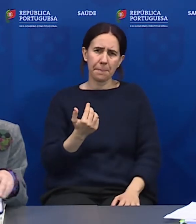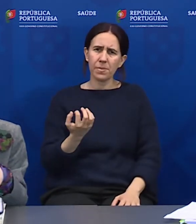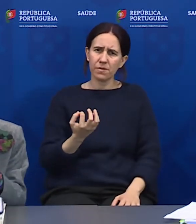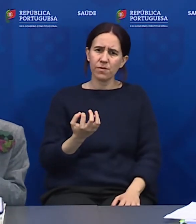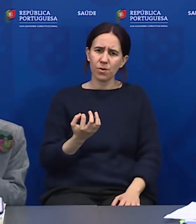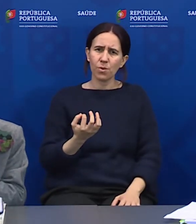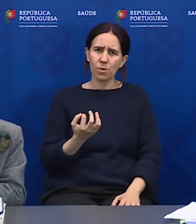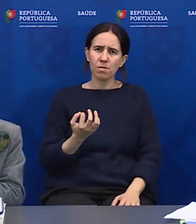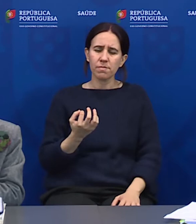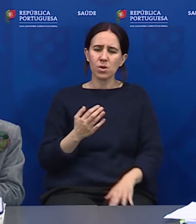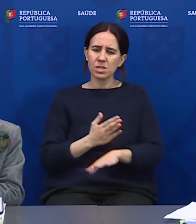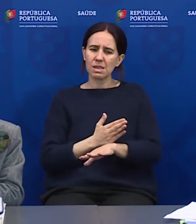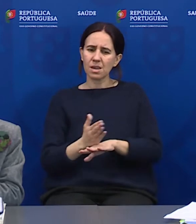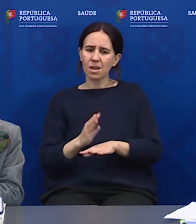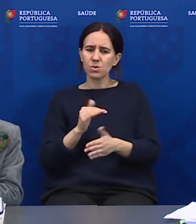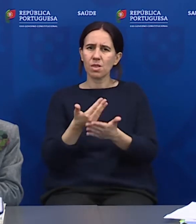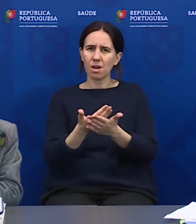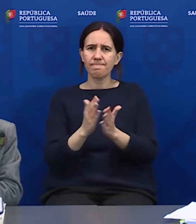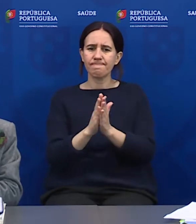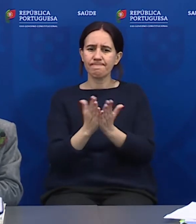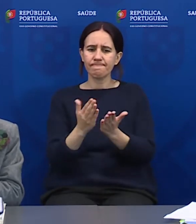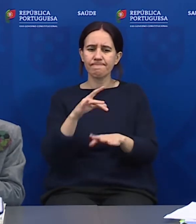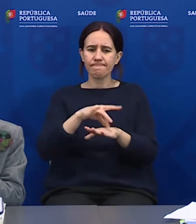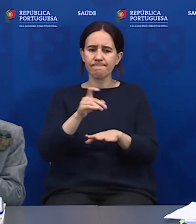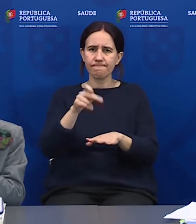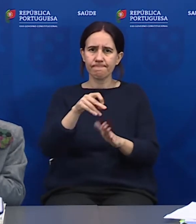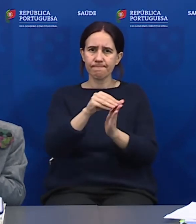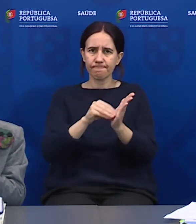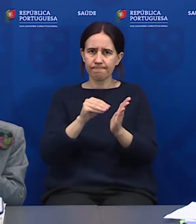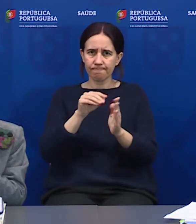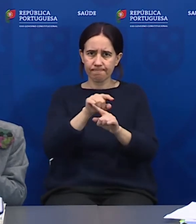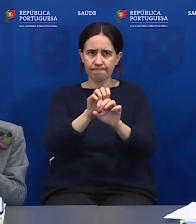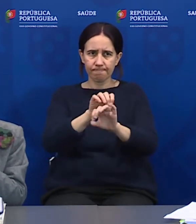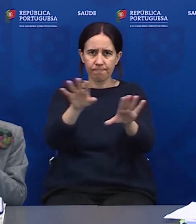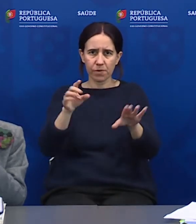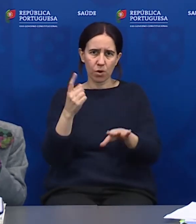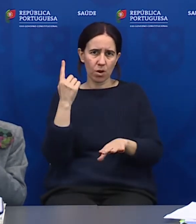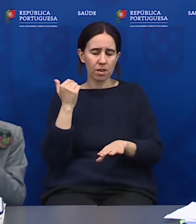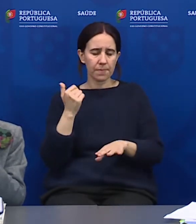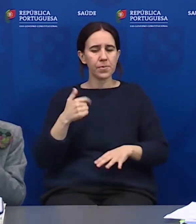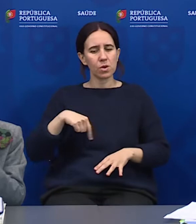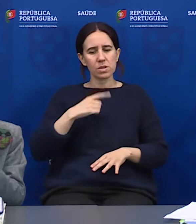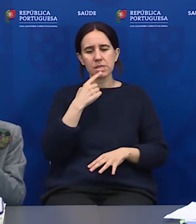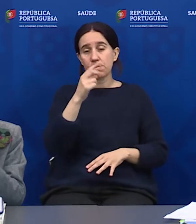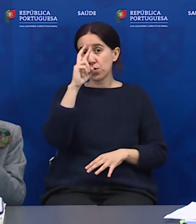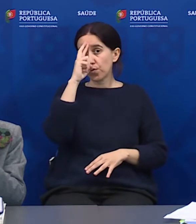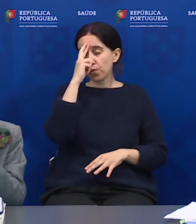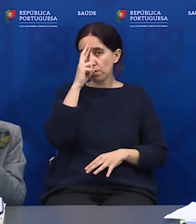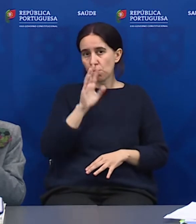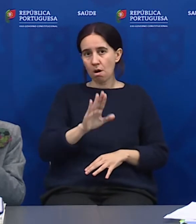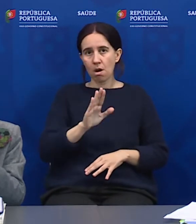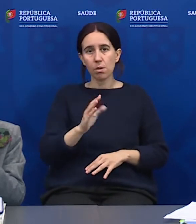o motivo de algum atraso do boletim epidemiológico de ontem, nós dissemos que estávamos a fazer um esforço por